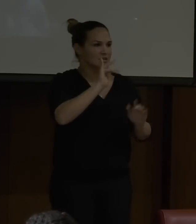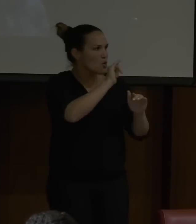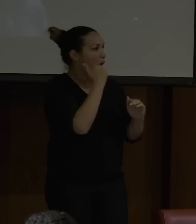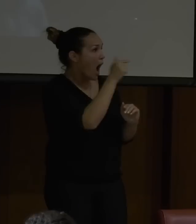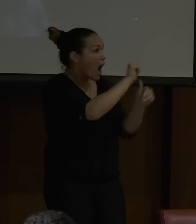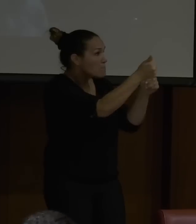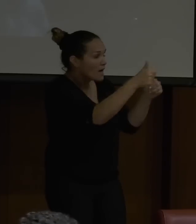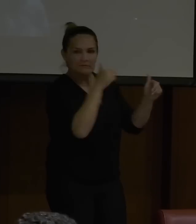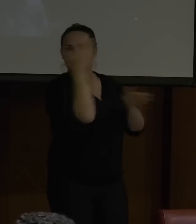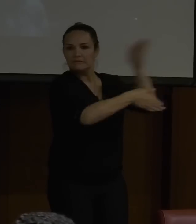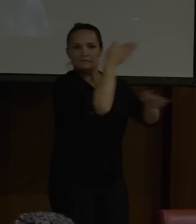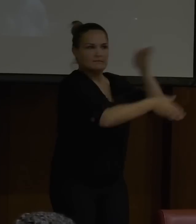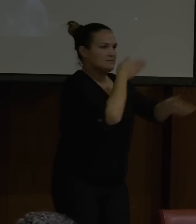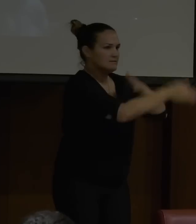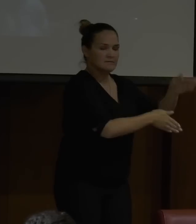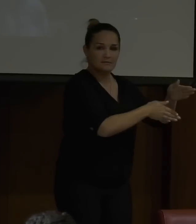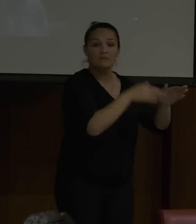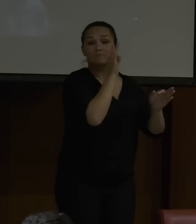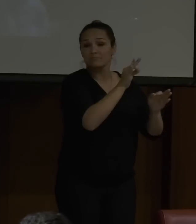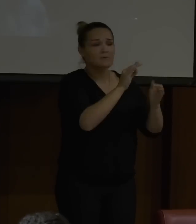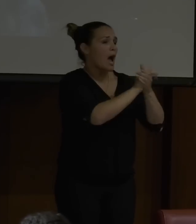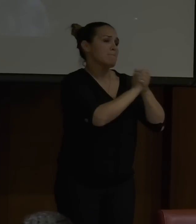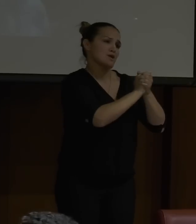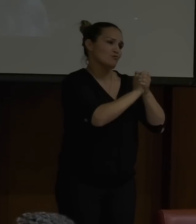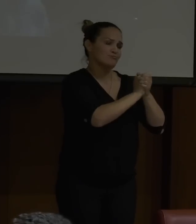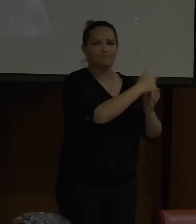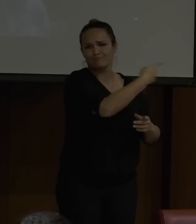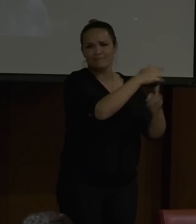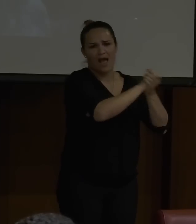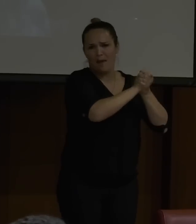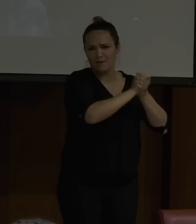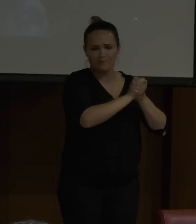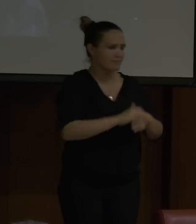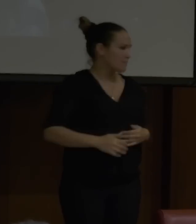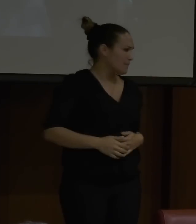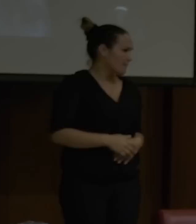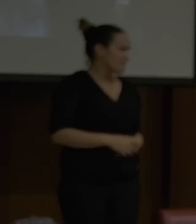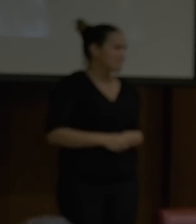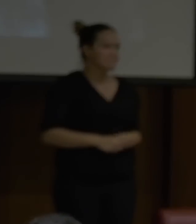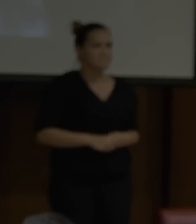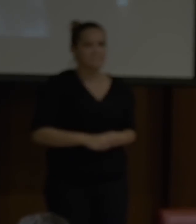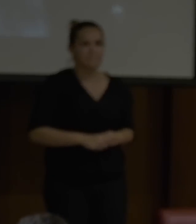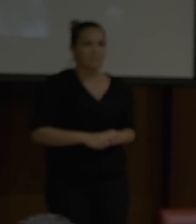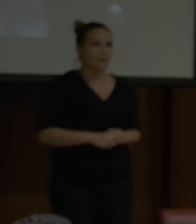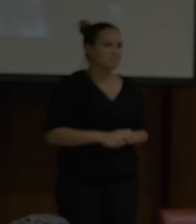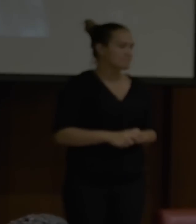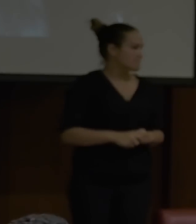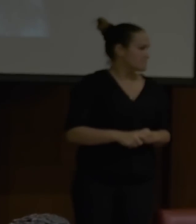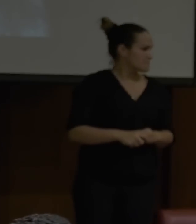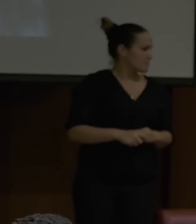fue correspondido, pero fueron grandes amigos. Eso es cierto, pero hay una anécdota que quiero